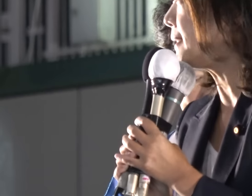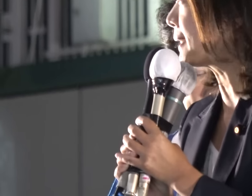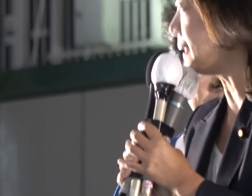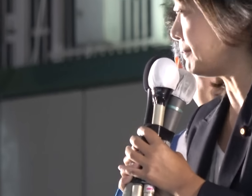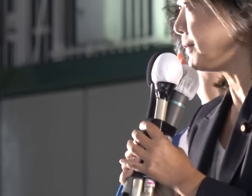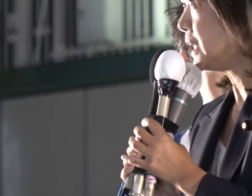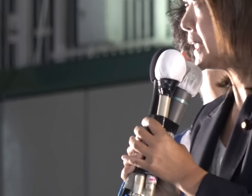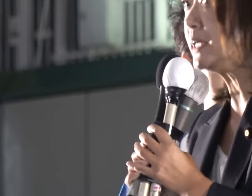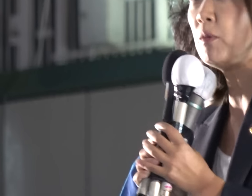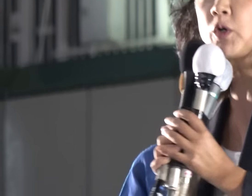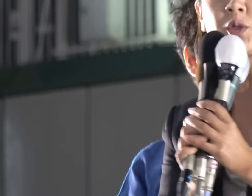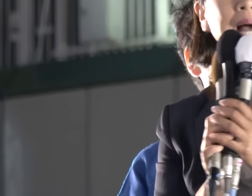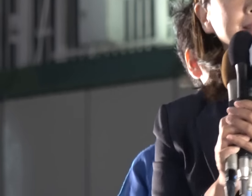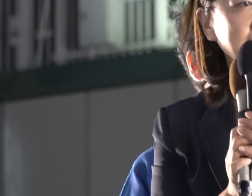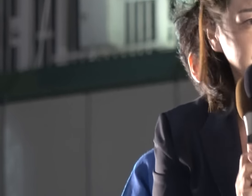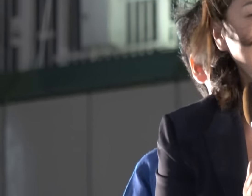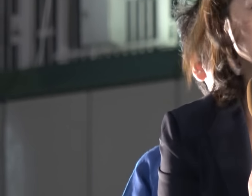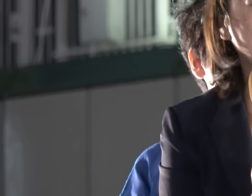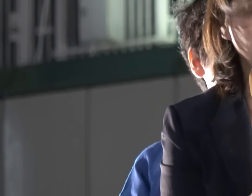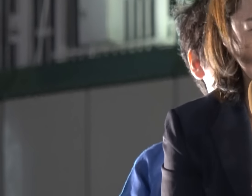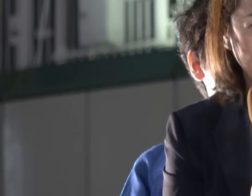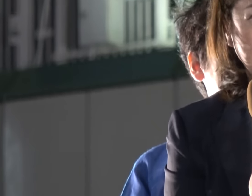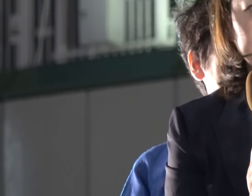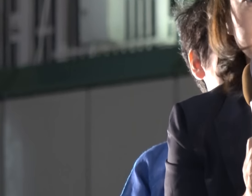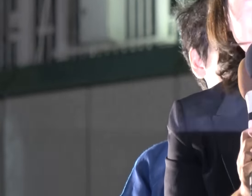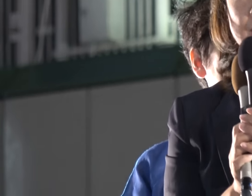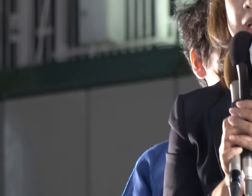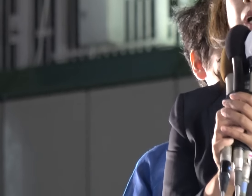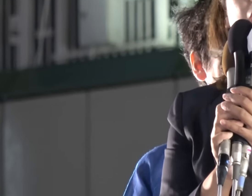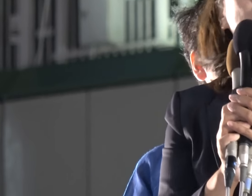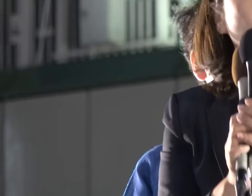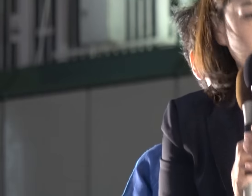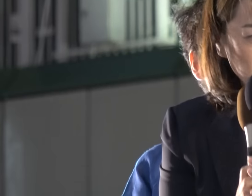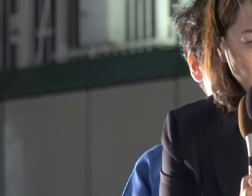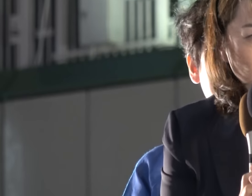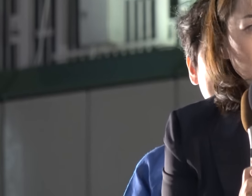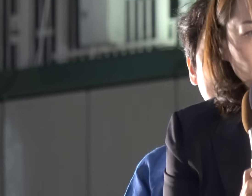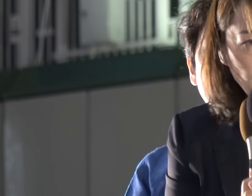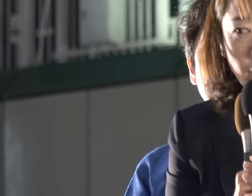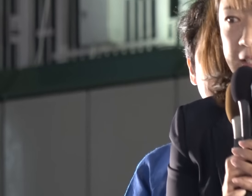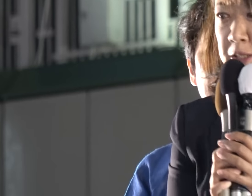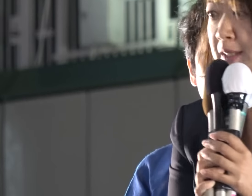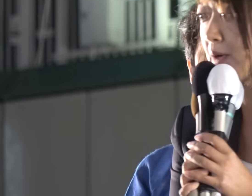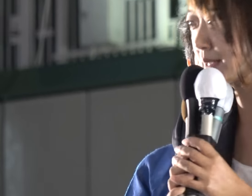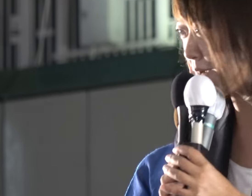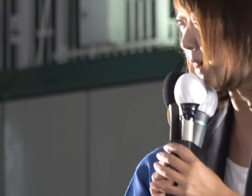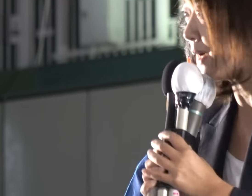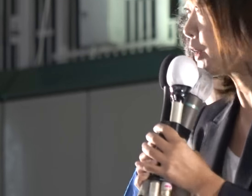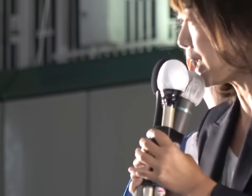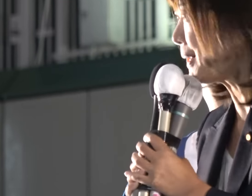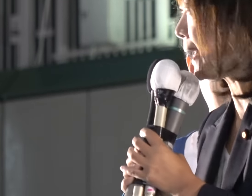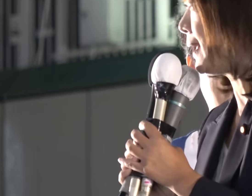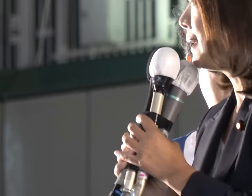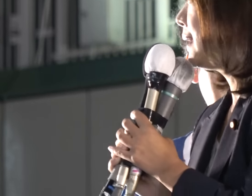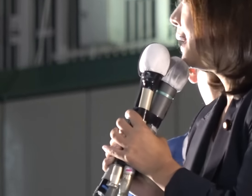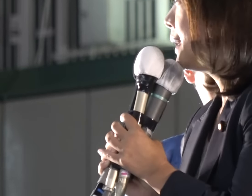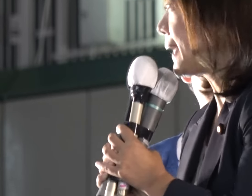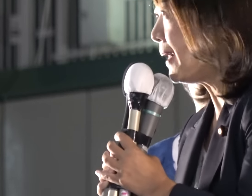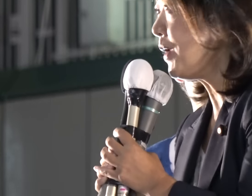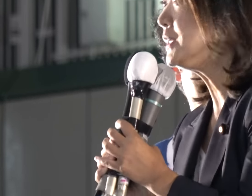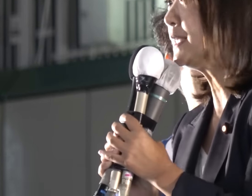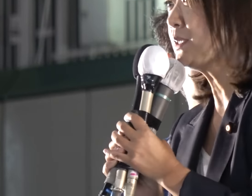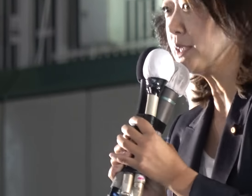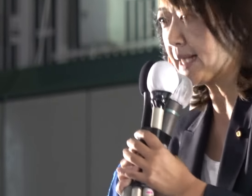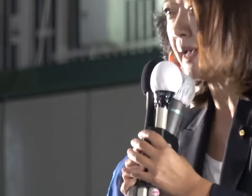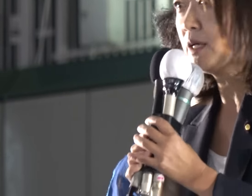得権益に切り込むことができないのでございます。鳥越俊太郎さんはこれまで